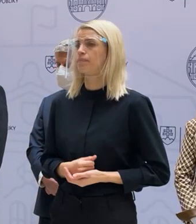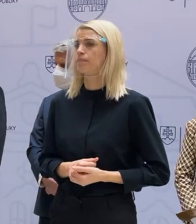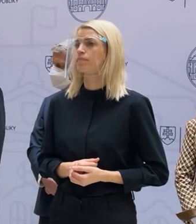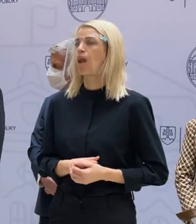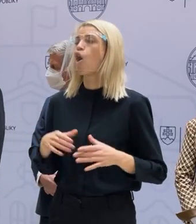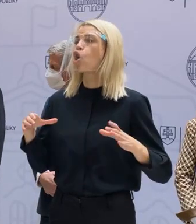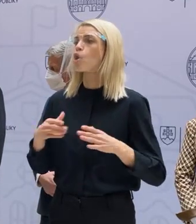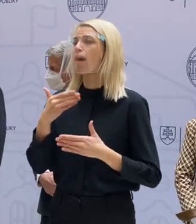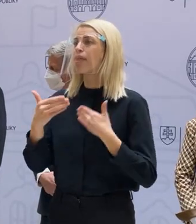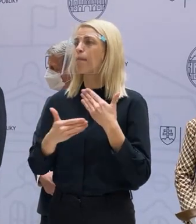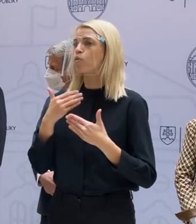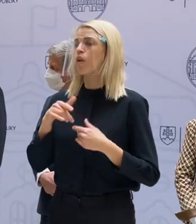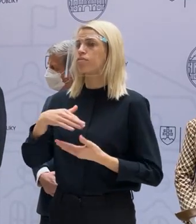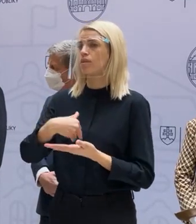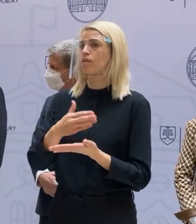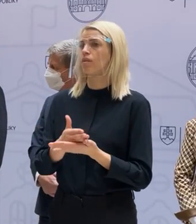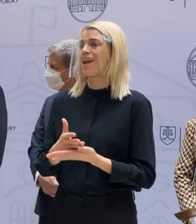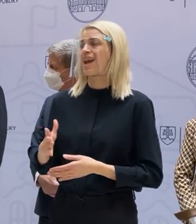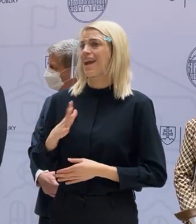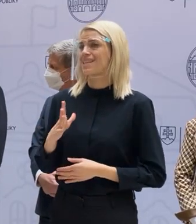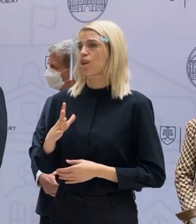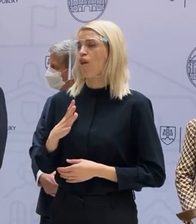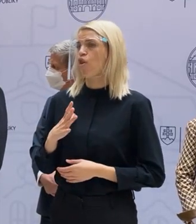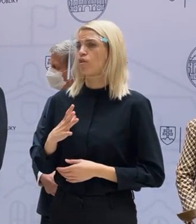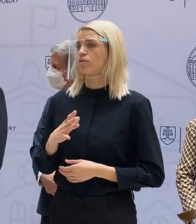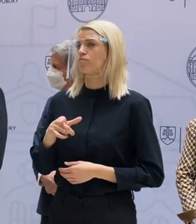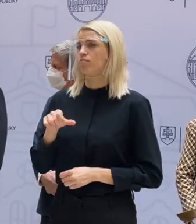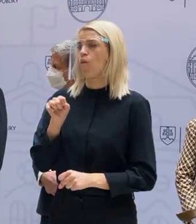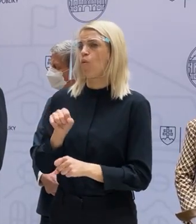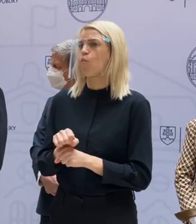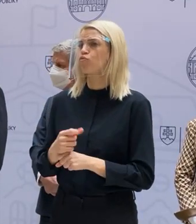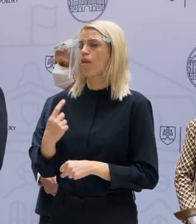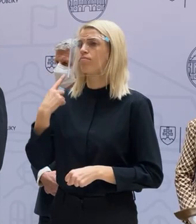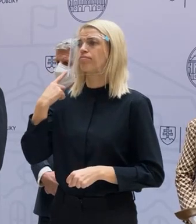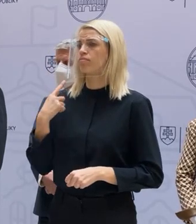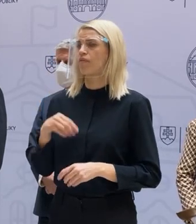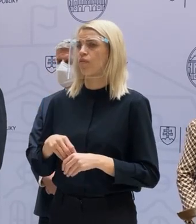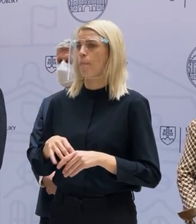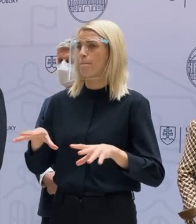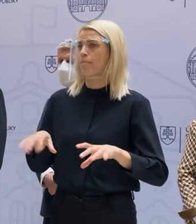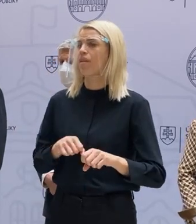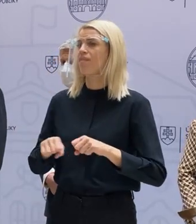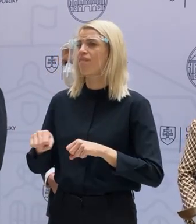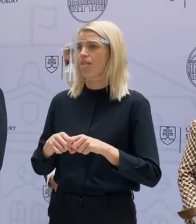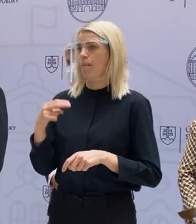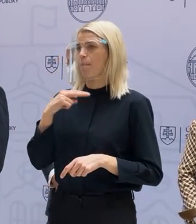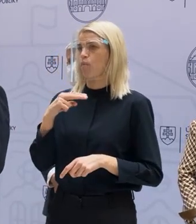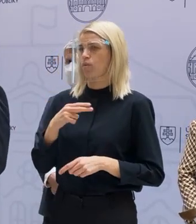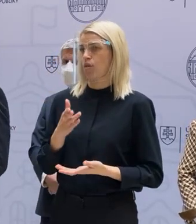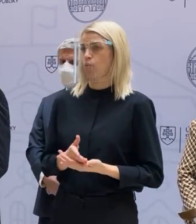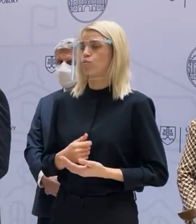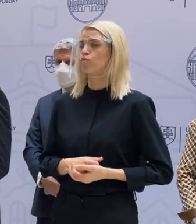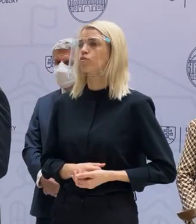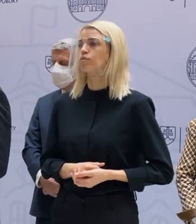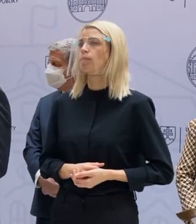Hromadné podujatia sú delené podľa rizikovosti. Toto ste už zaznamenali, bolo to prijaté na vláde v pondelok,